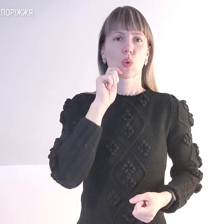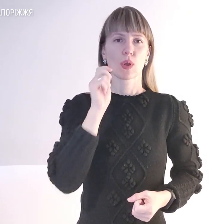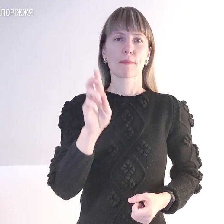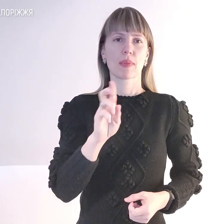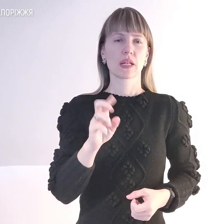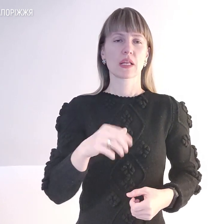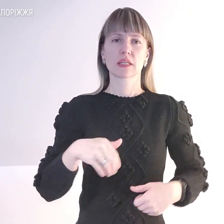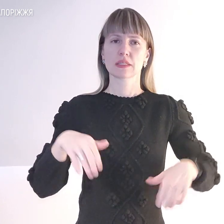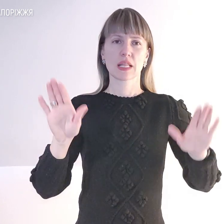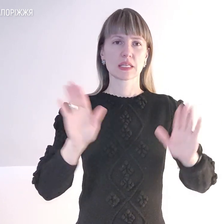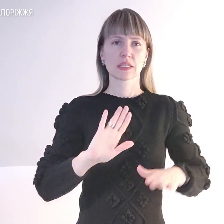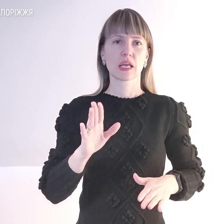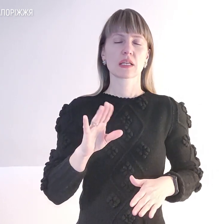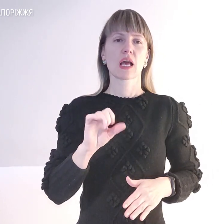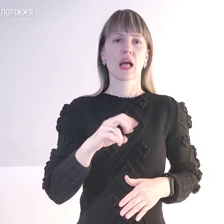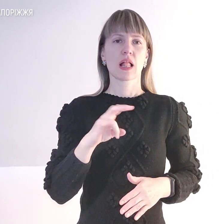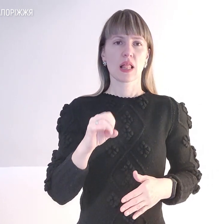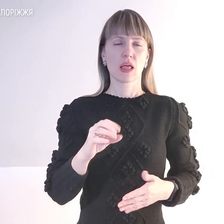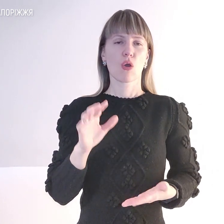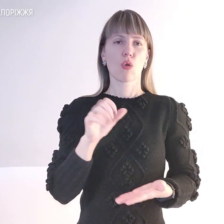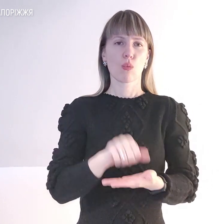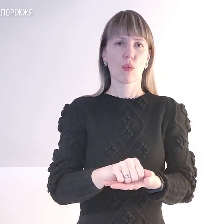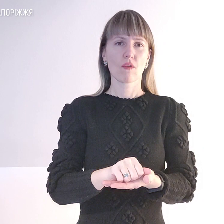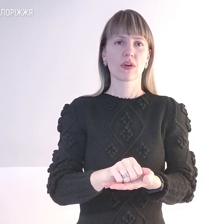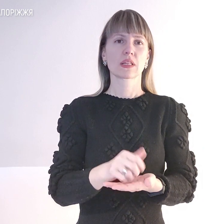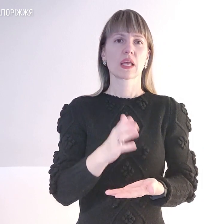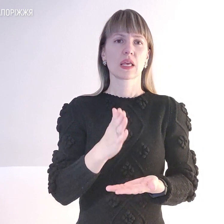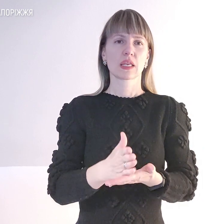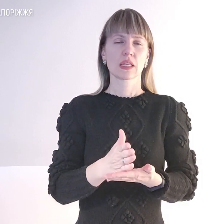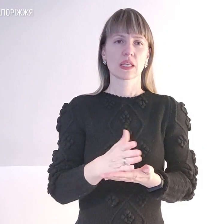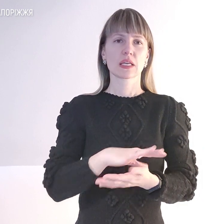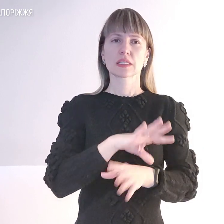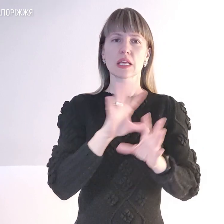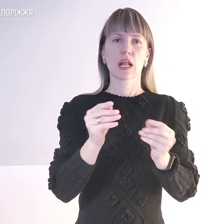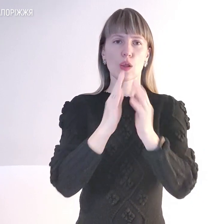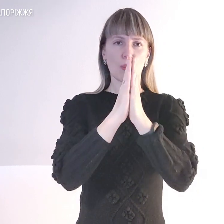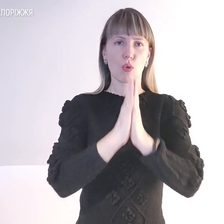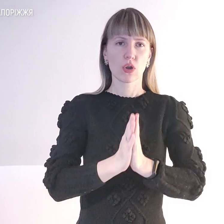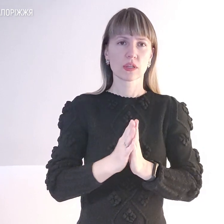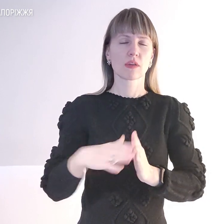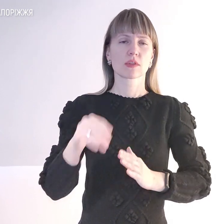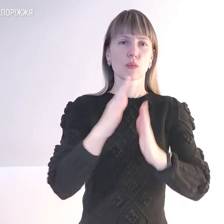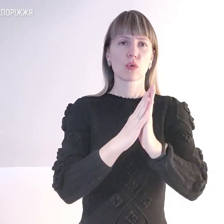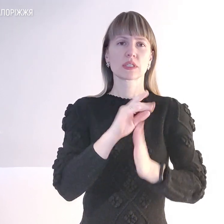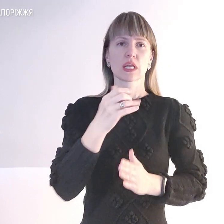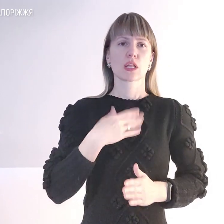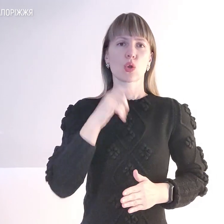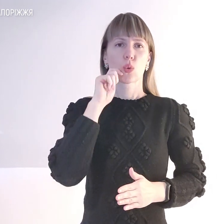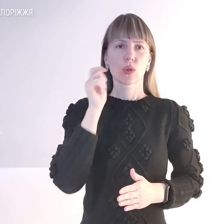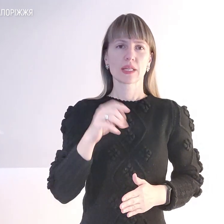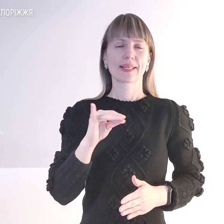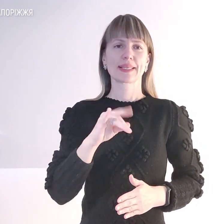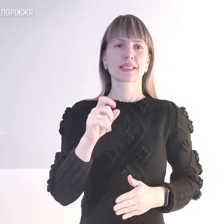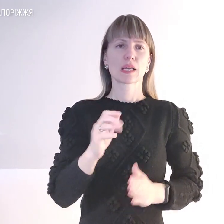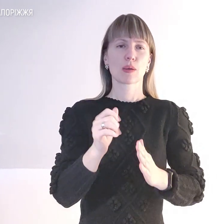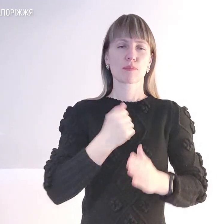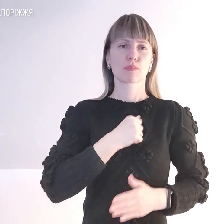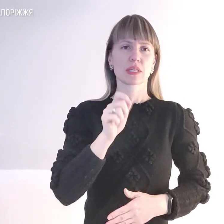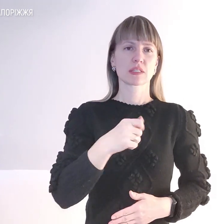й окупований. Також щодня на площі йде загальна молитва. Всі моляться за нашу Україну і за бійців Збройних сил України, повідомила